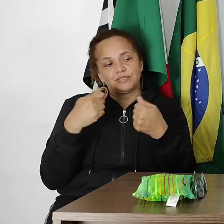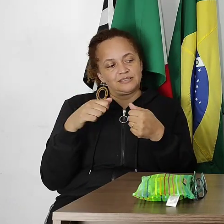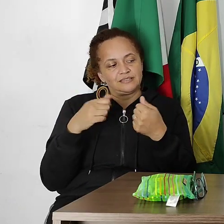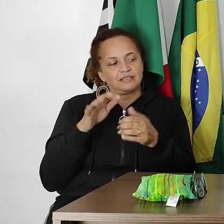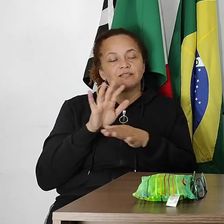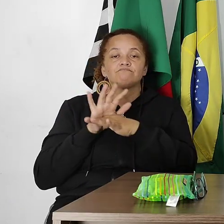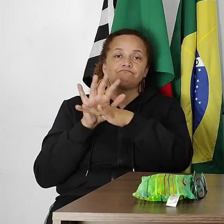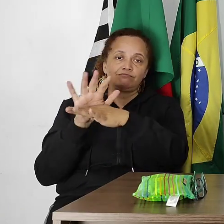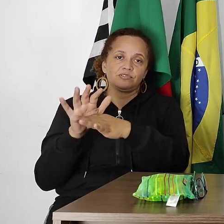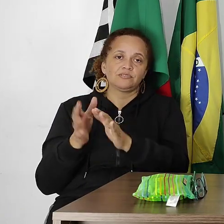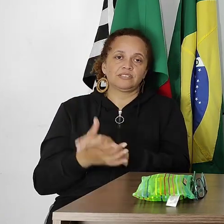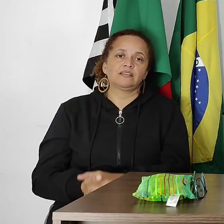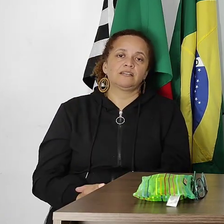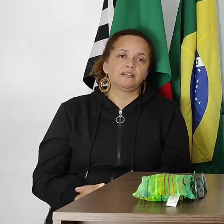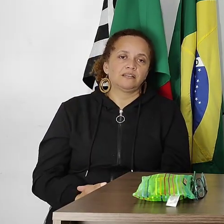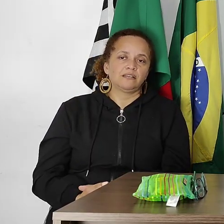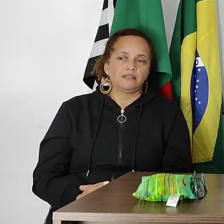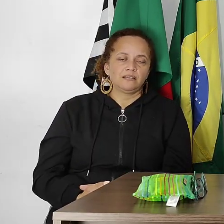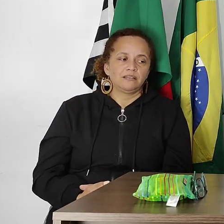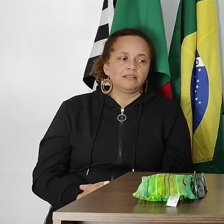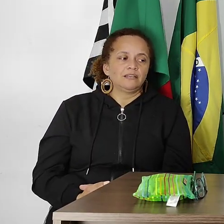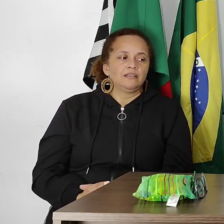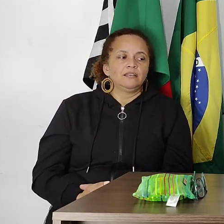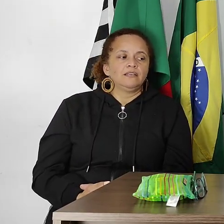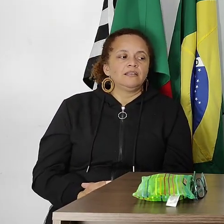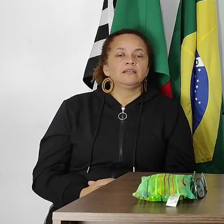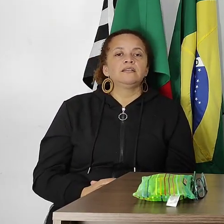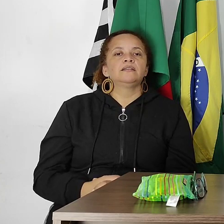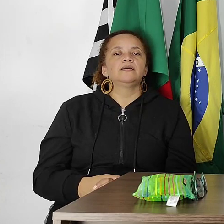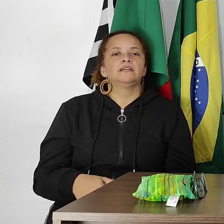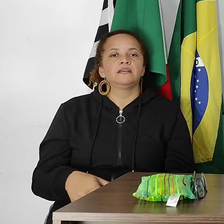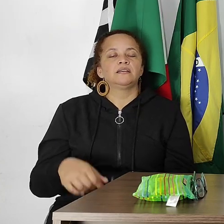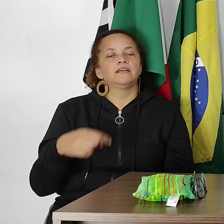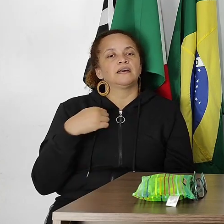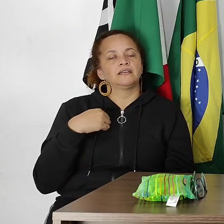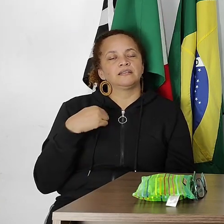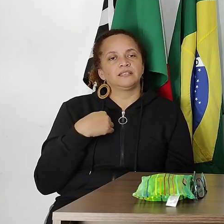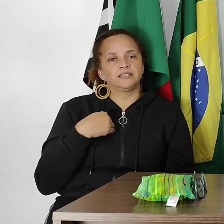E aí aconteceu, né, que eu fiquei grávida,